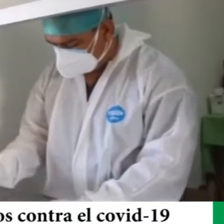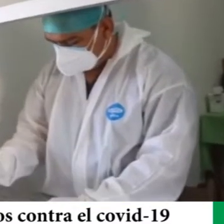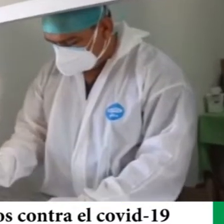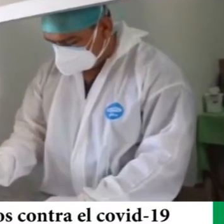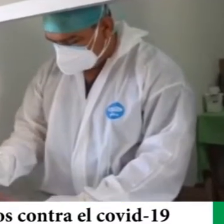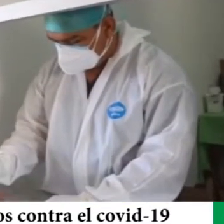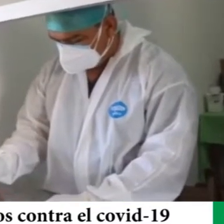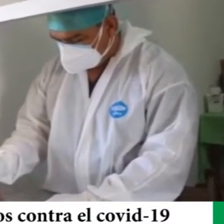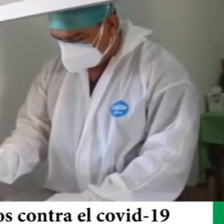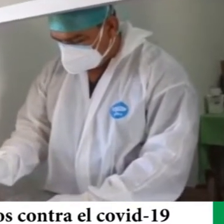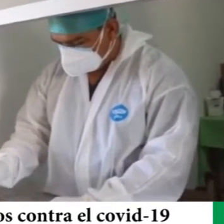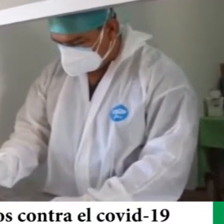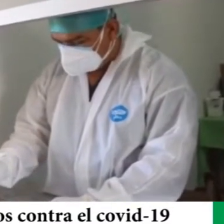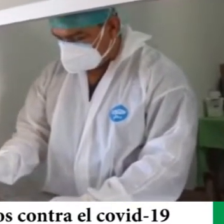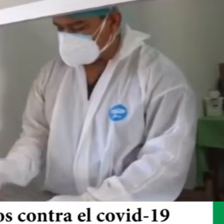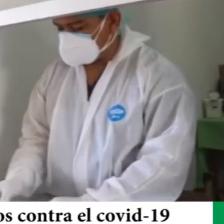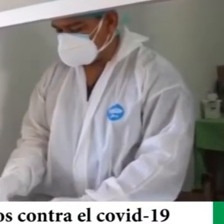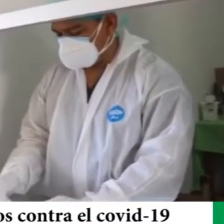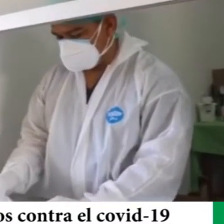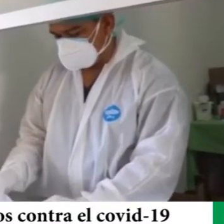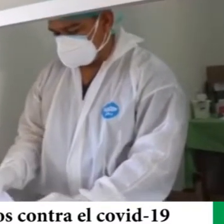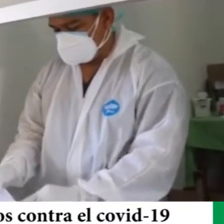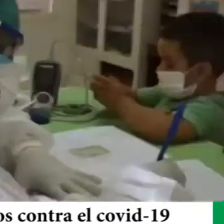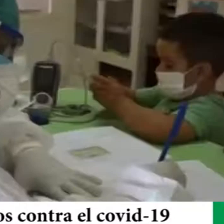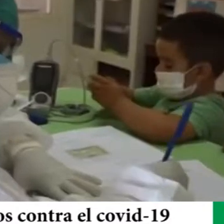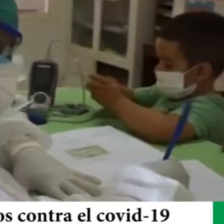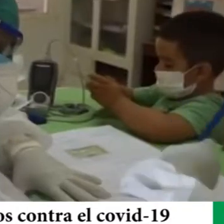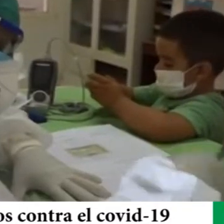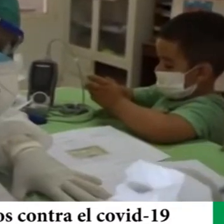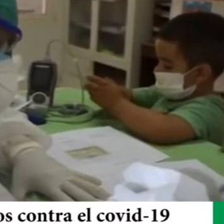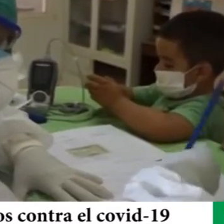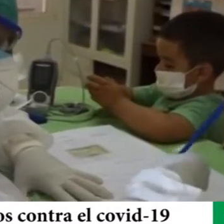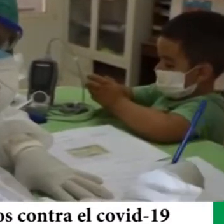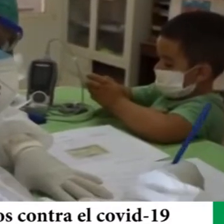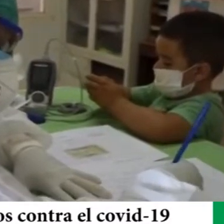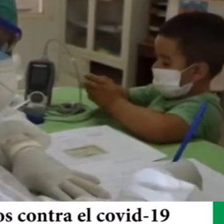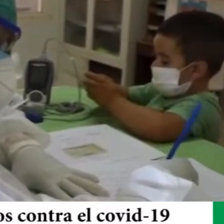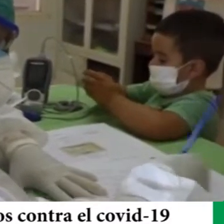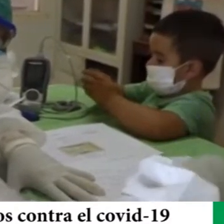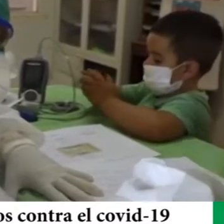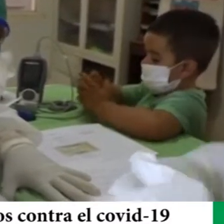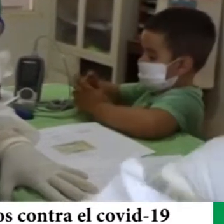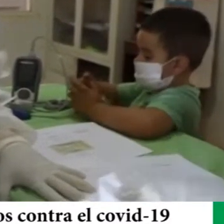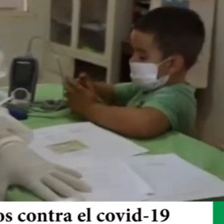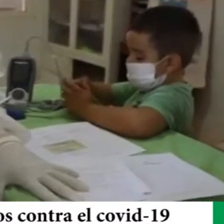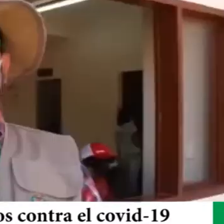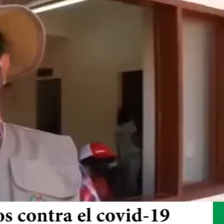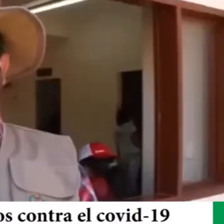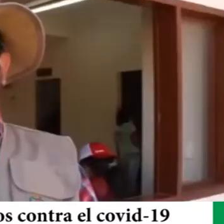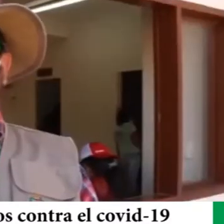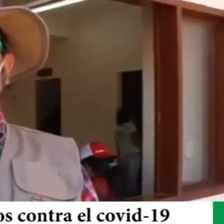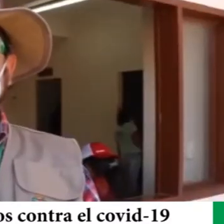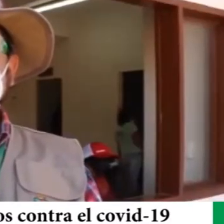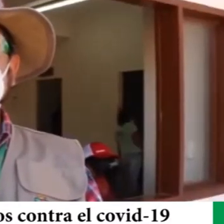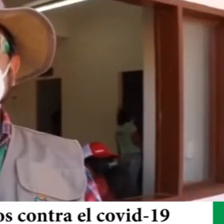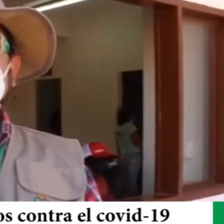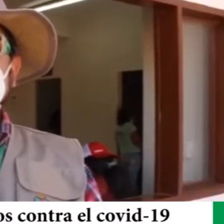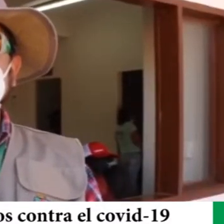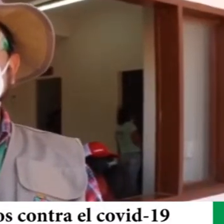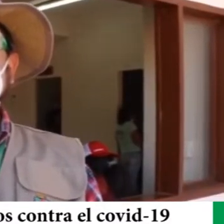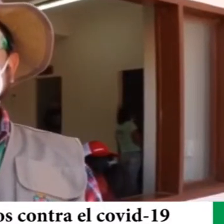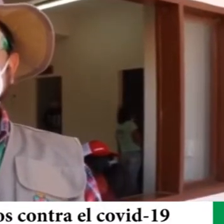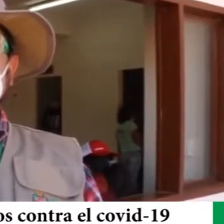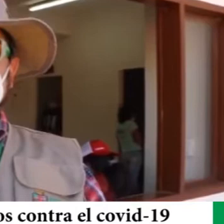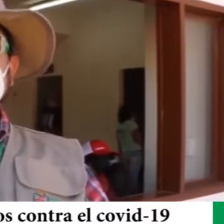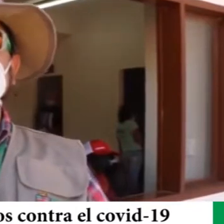llevando un trabajo muy adecuado, una reunión entre médicos, los cuales estuvieron de acuerdo y lo felicitaron por el trabajo